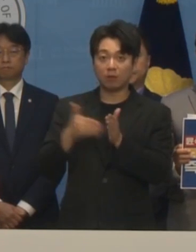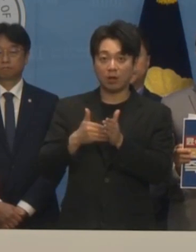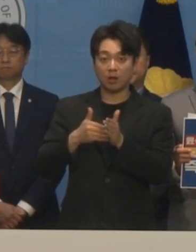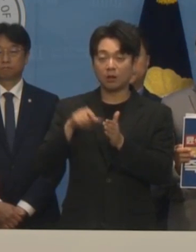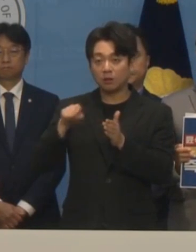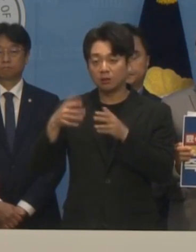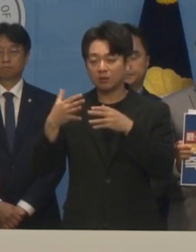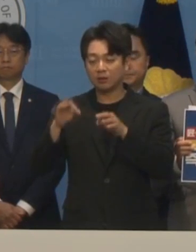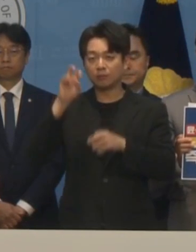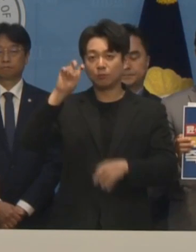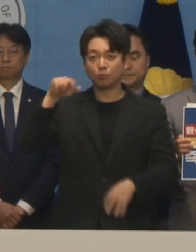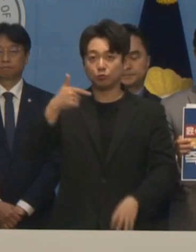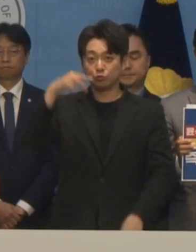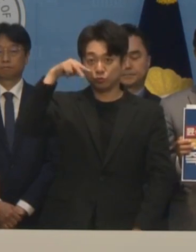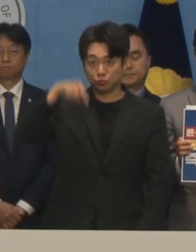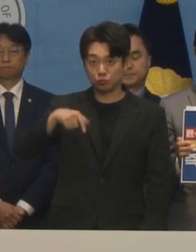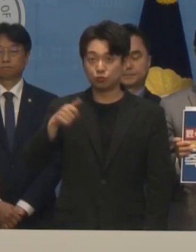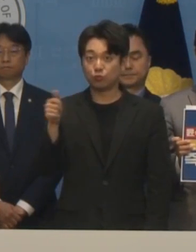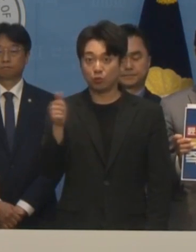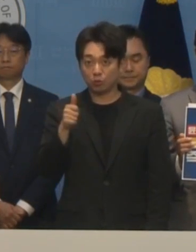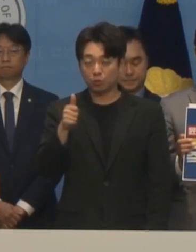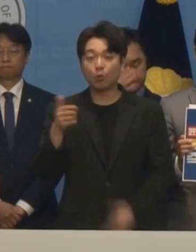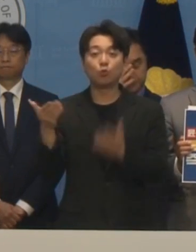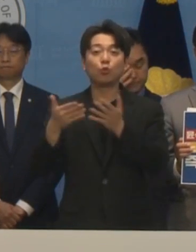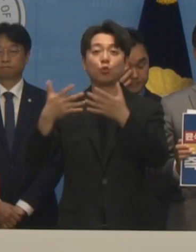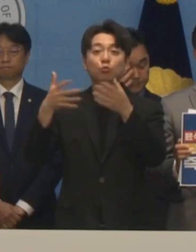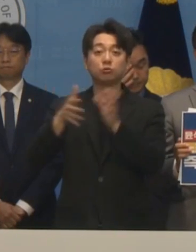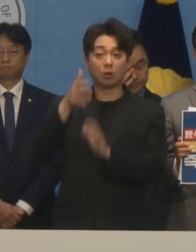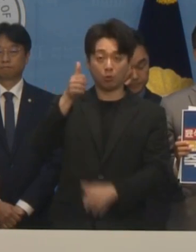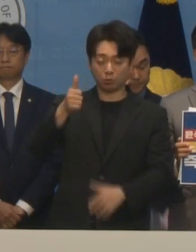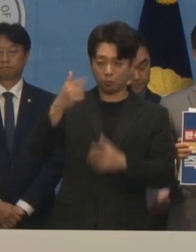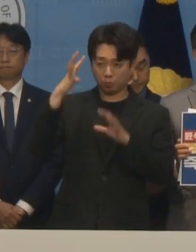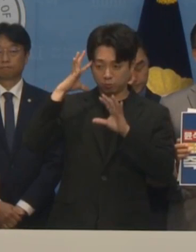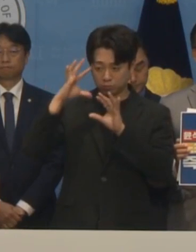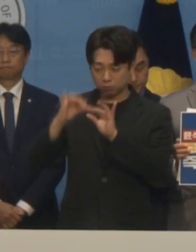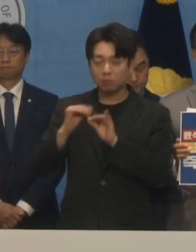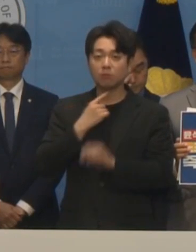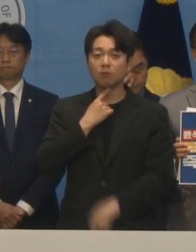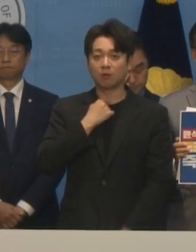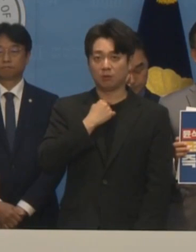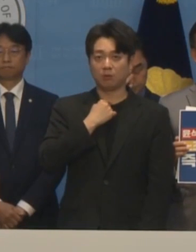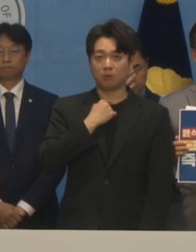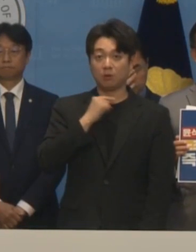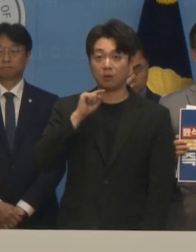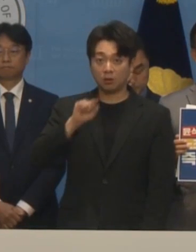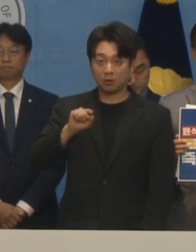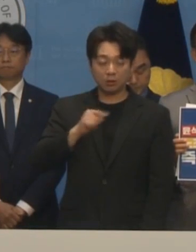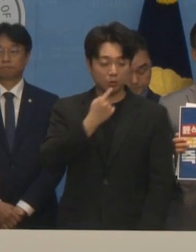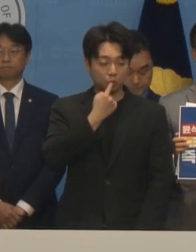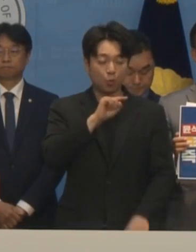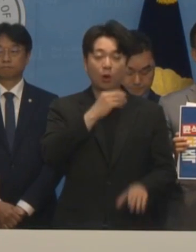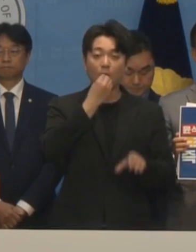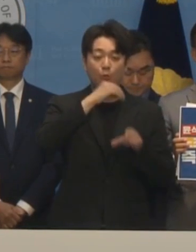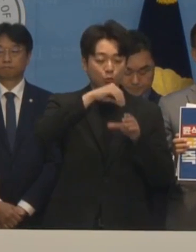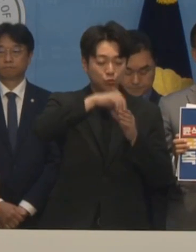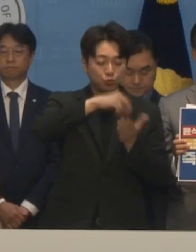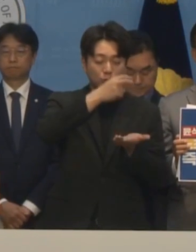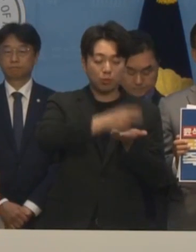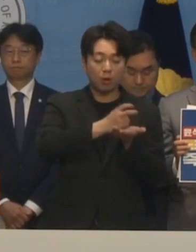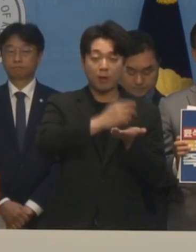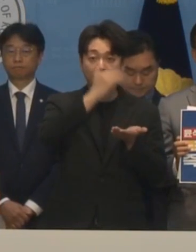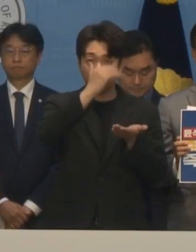장관 후보자도 공동 발의한 법안입니다. 이처럼 노란봉투법에 담긴 사용자